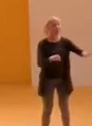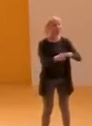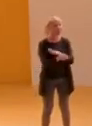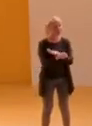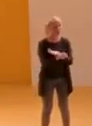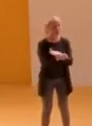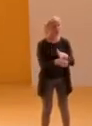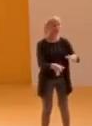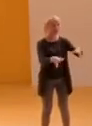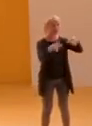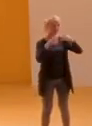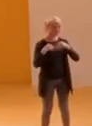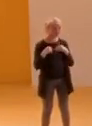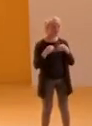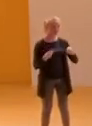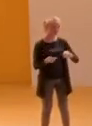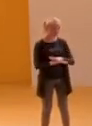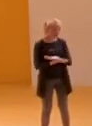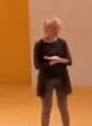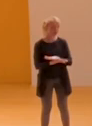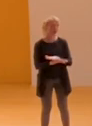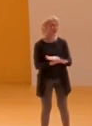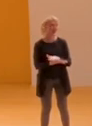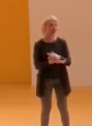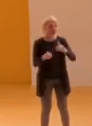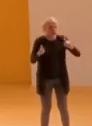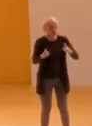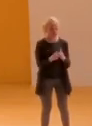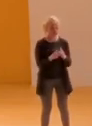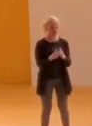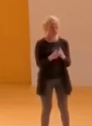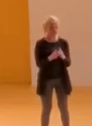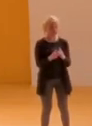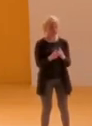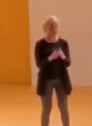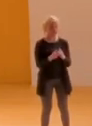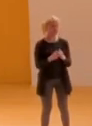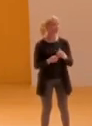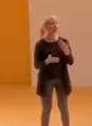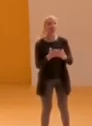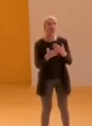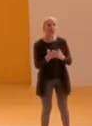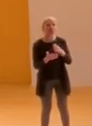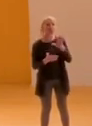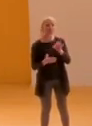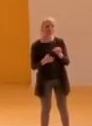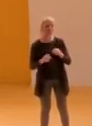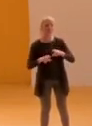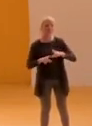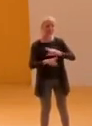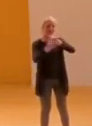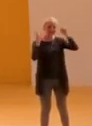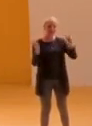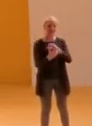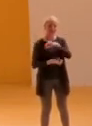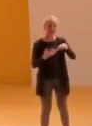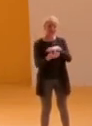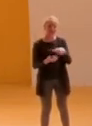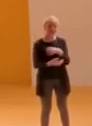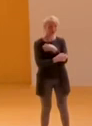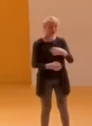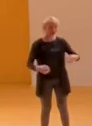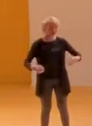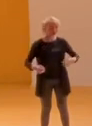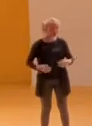zaanektowania zastosowania przez gospodarstwa domowe się skraca a on się skraca dlatego że w tej globalnej gospodarce rynkowej mamy